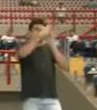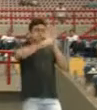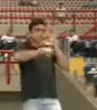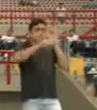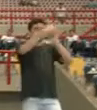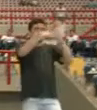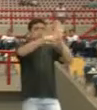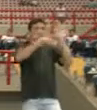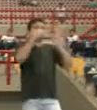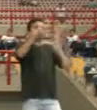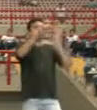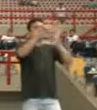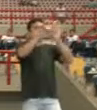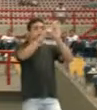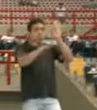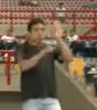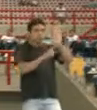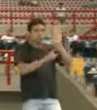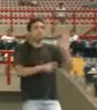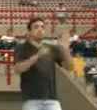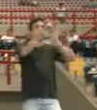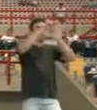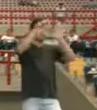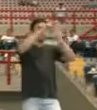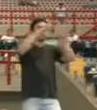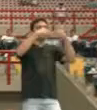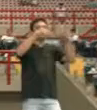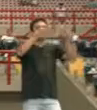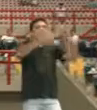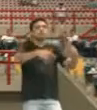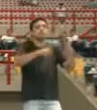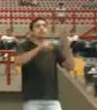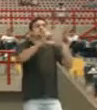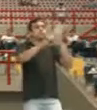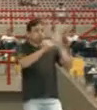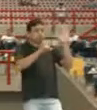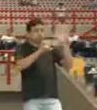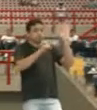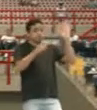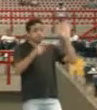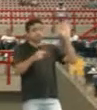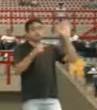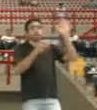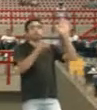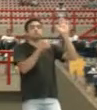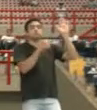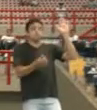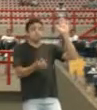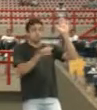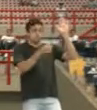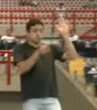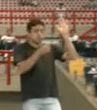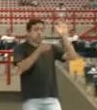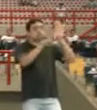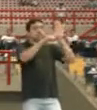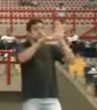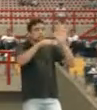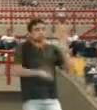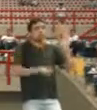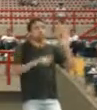4 parágrafos, que tenham uma introdução bem desenvolvida, que tenham uma conclusão de 5, 6, 7 linhas, que tenha 2 parágrafos